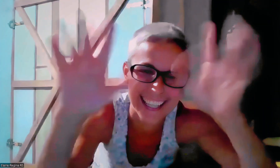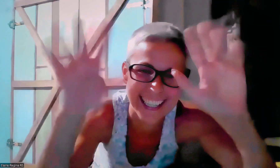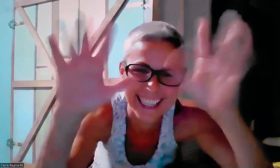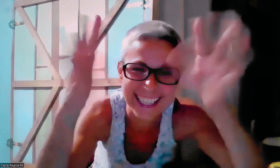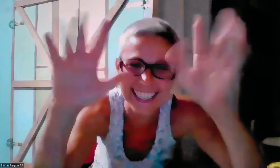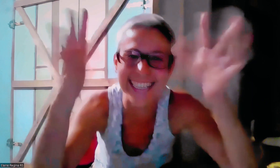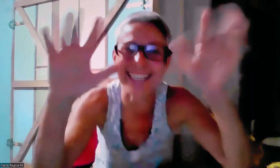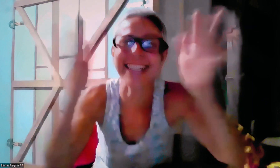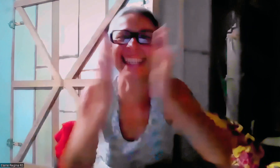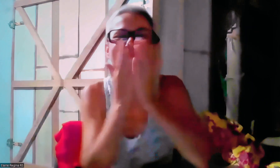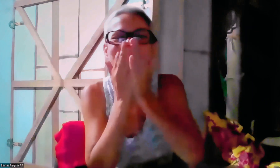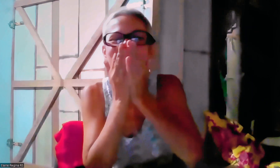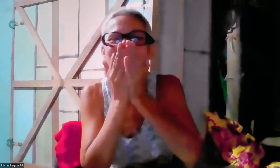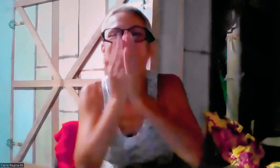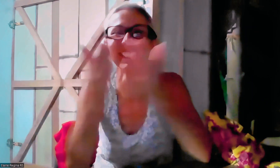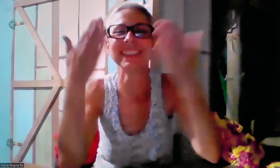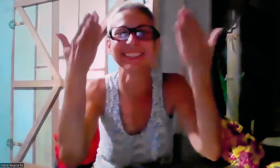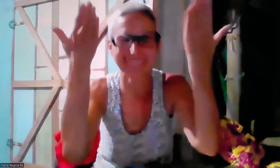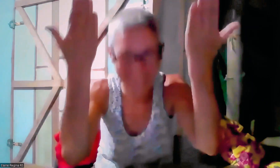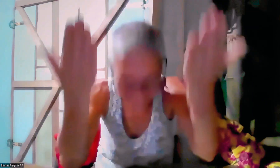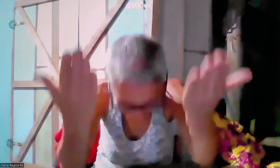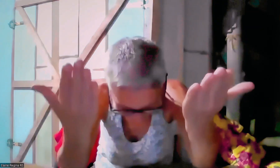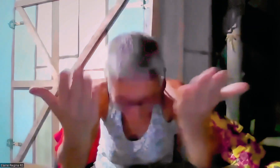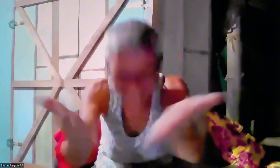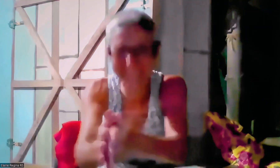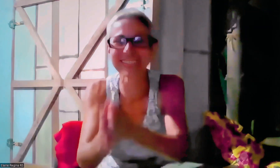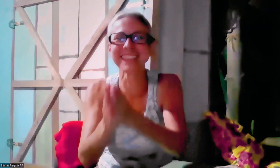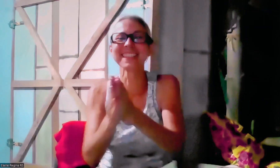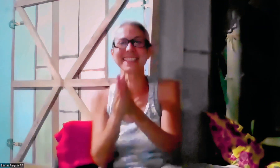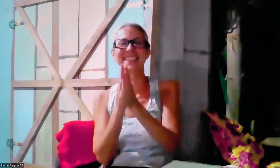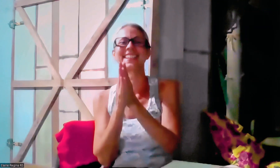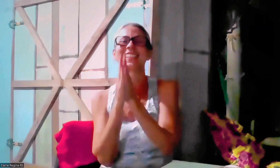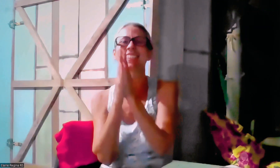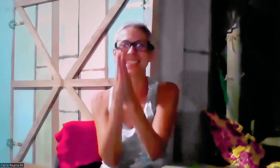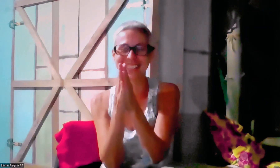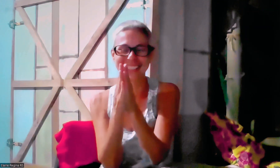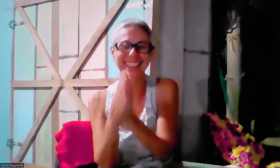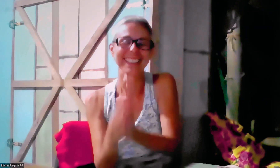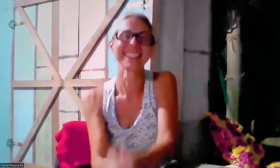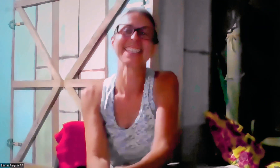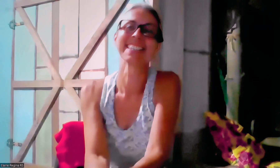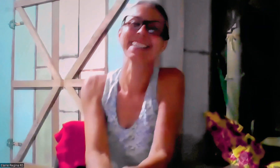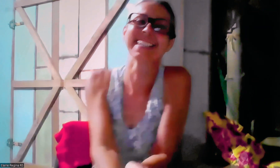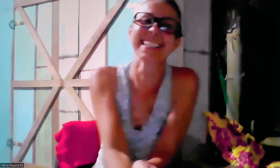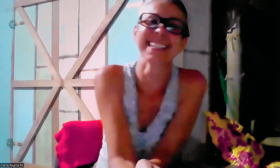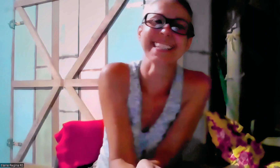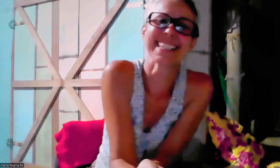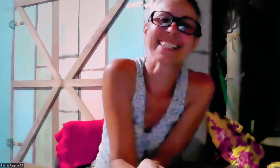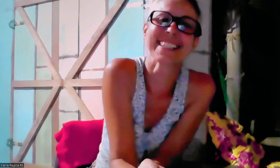Irmã, me cantava as canções que eu viria cantar pra vocês.